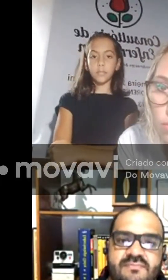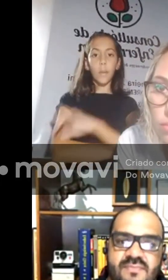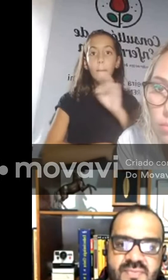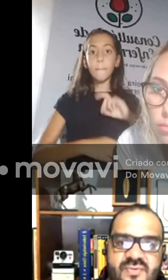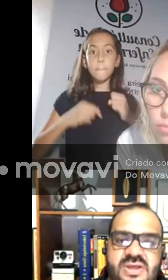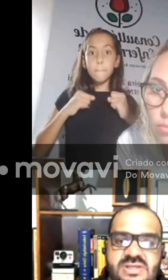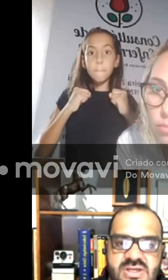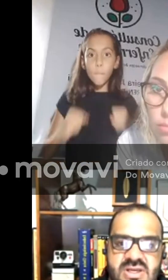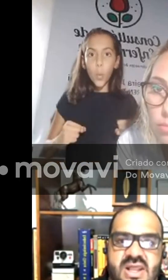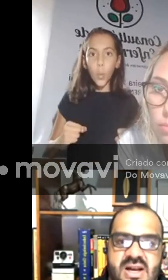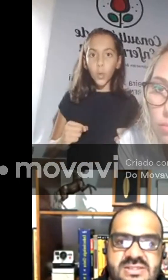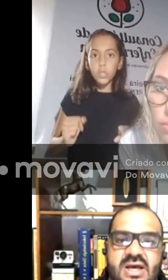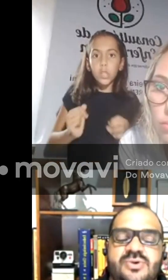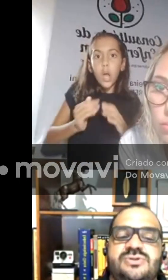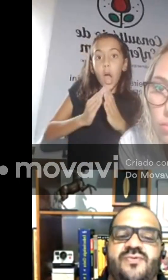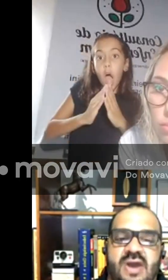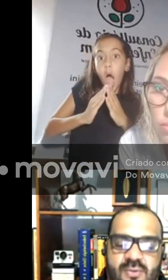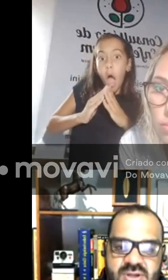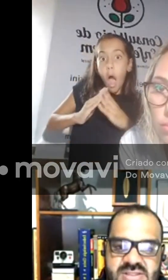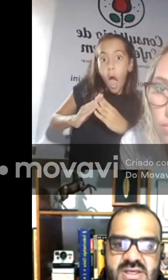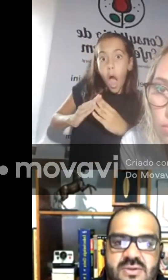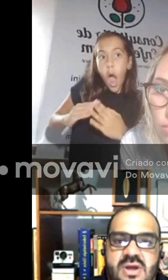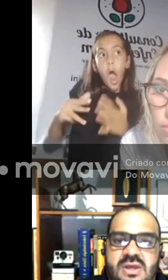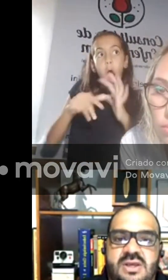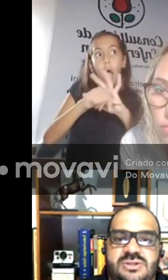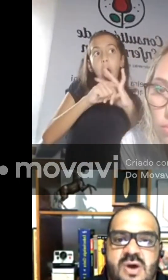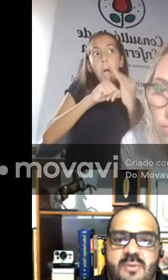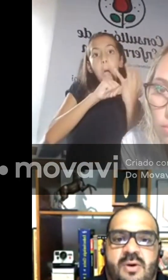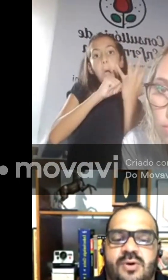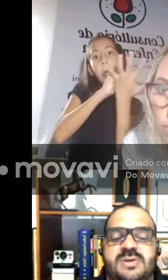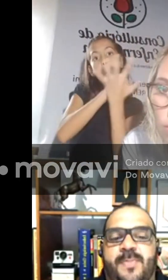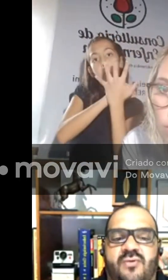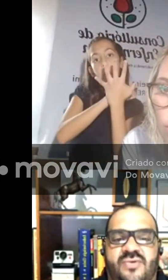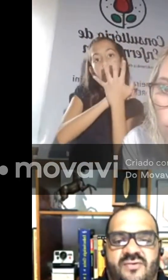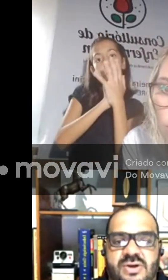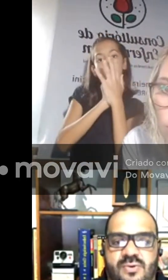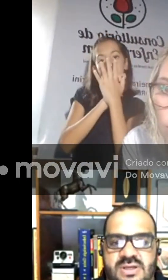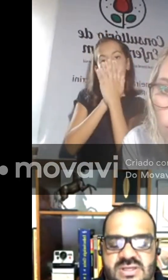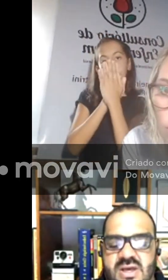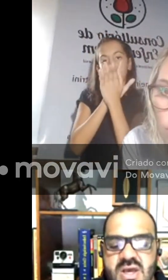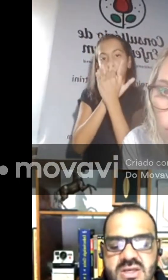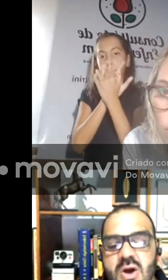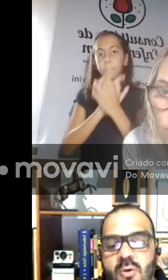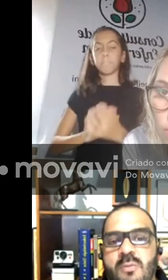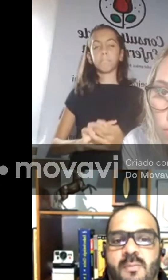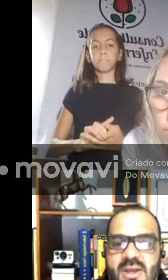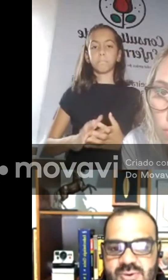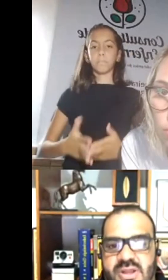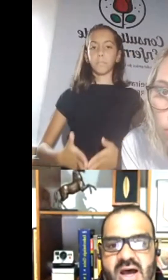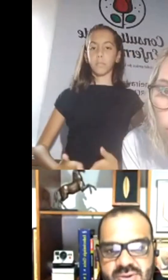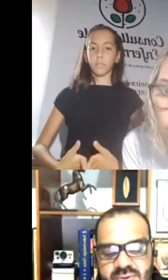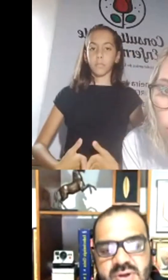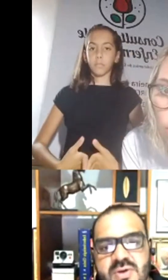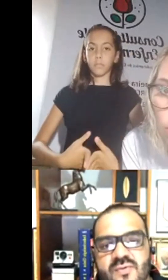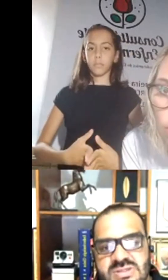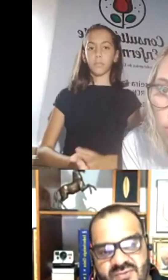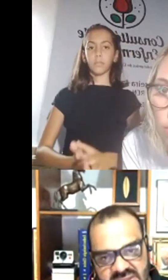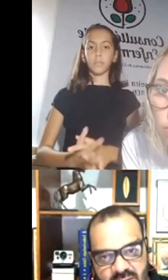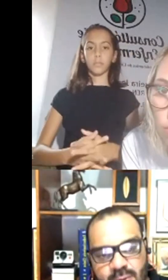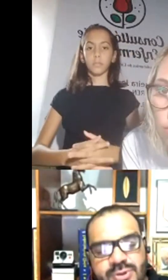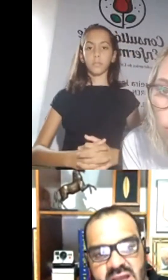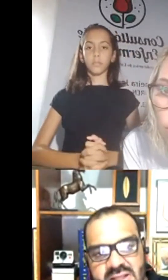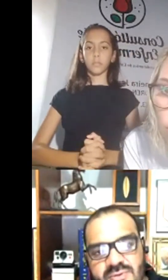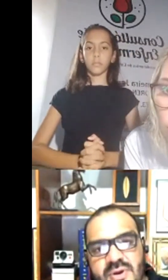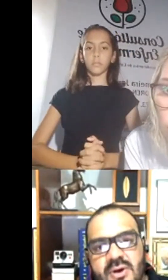que vem se generalizando, isso vem acontecendo, e isso é uma coisa provável de acontecer. Em algum momento dado, você vai